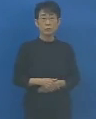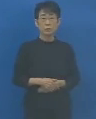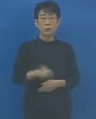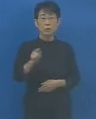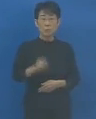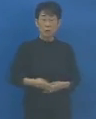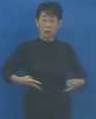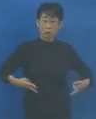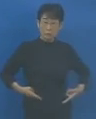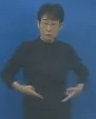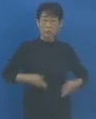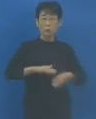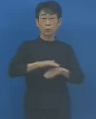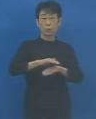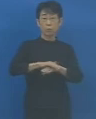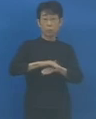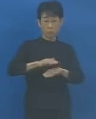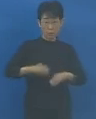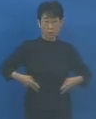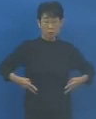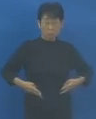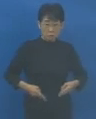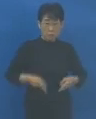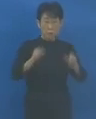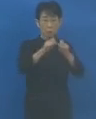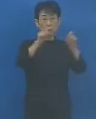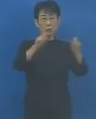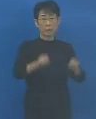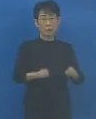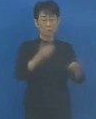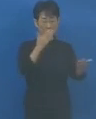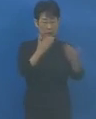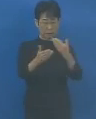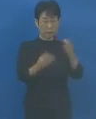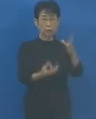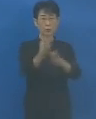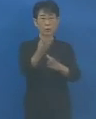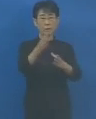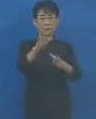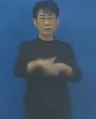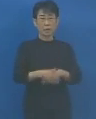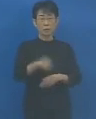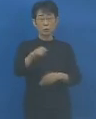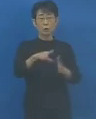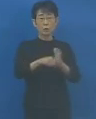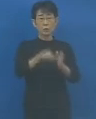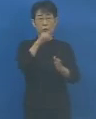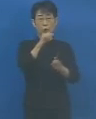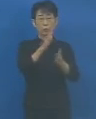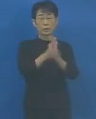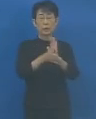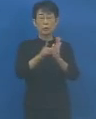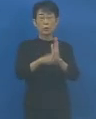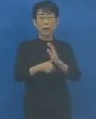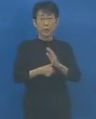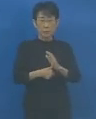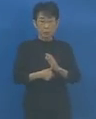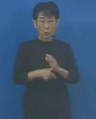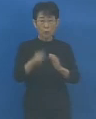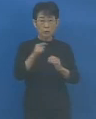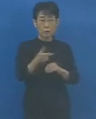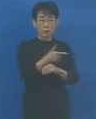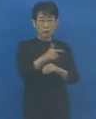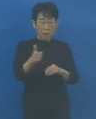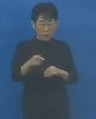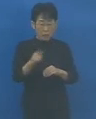の問題でも顕在化しました。あの時も鳥取県率先して事案の解